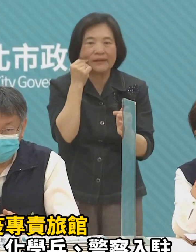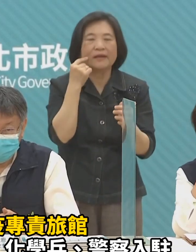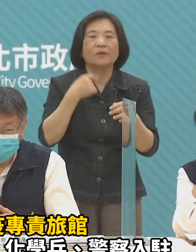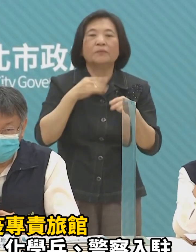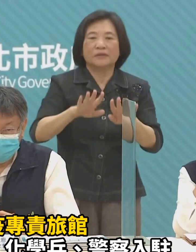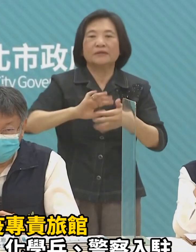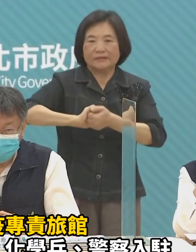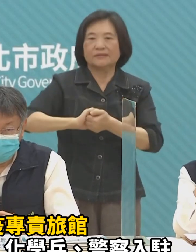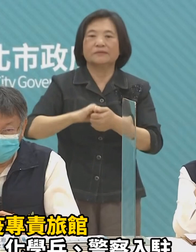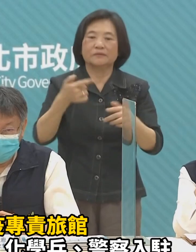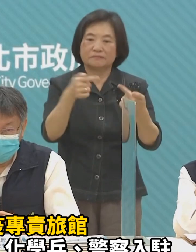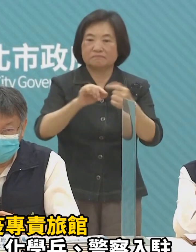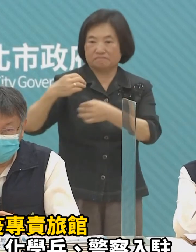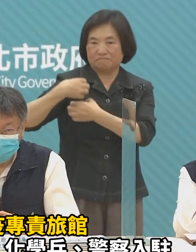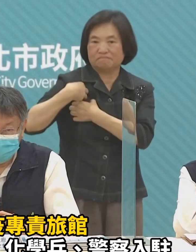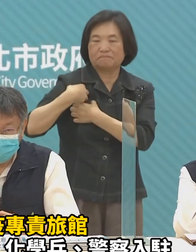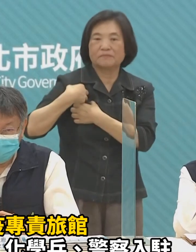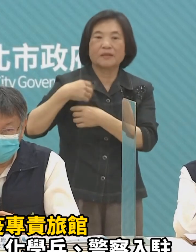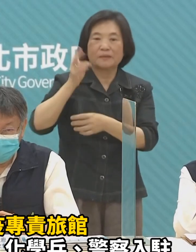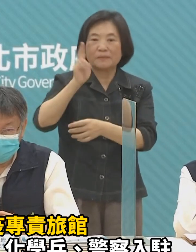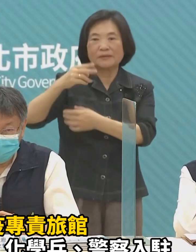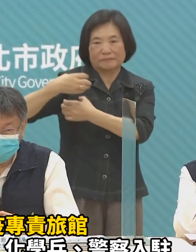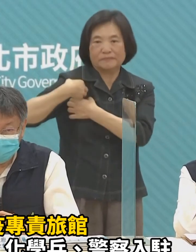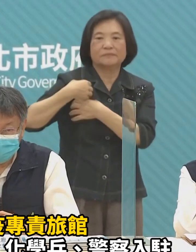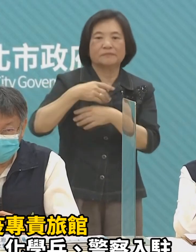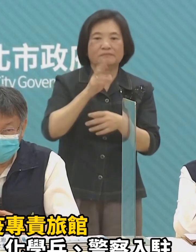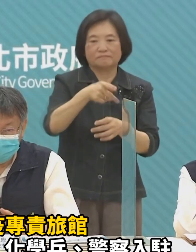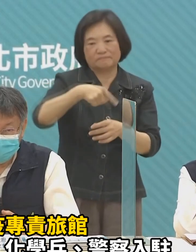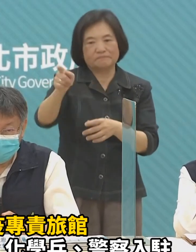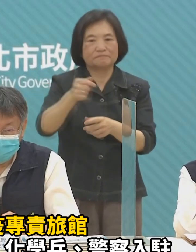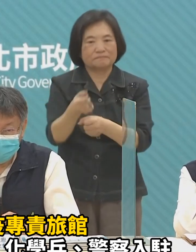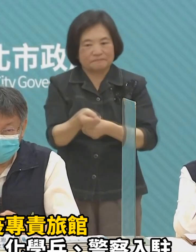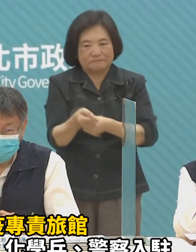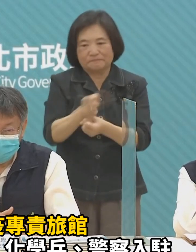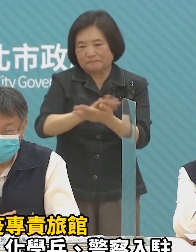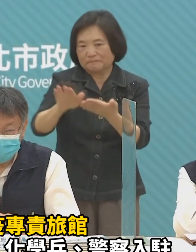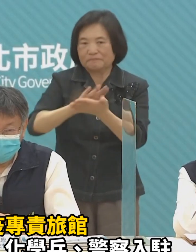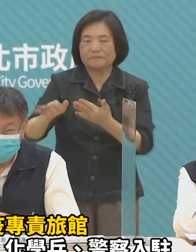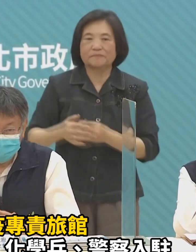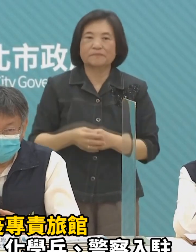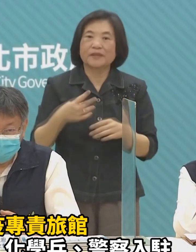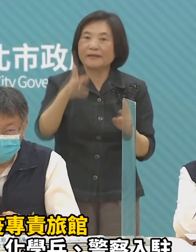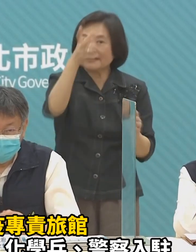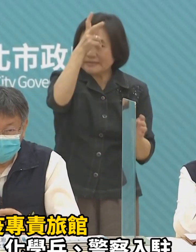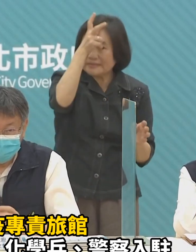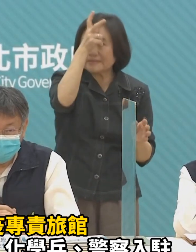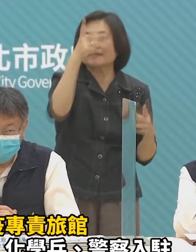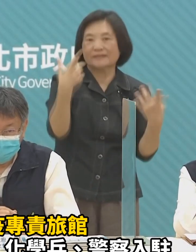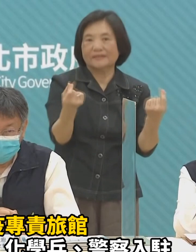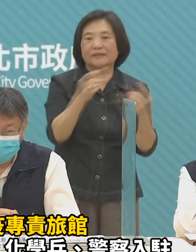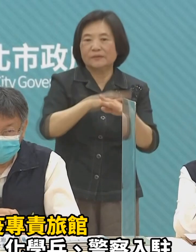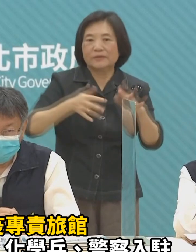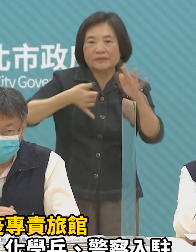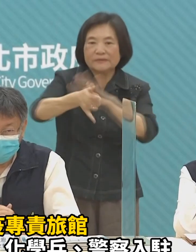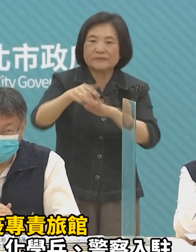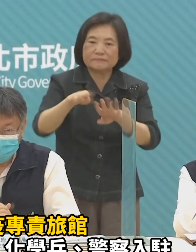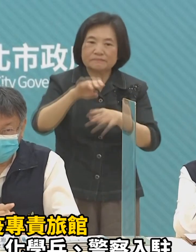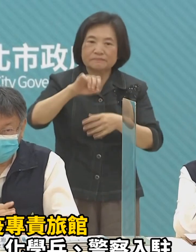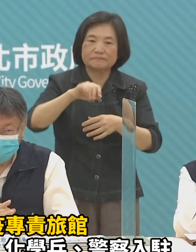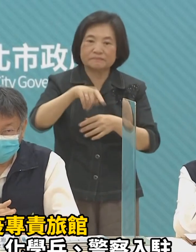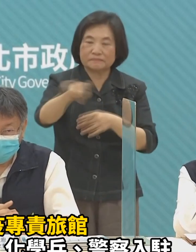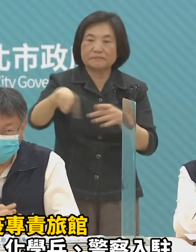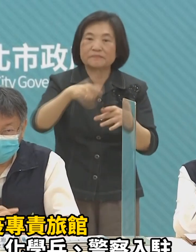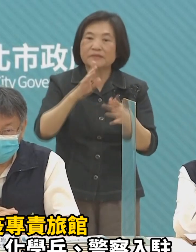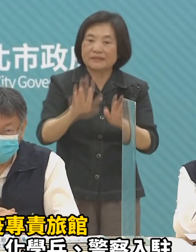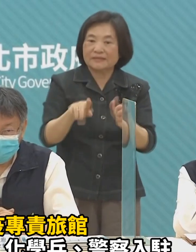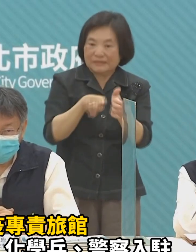我们会以化学兵来做清消的处理。另外，警察也会进入这个加强版的防疫